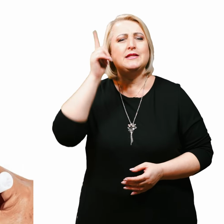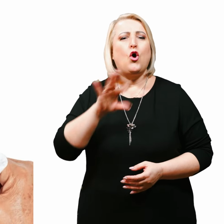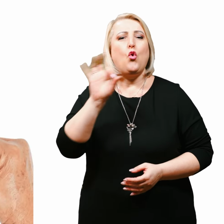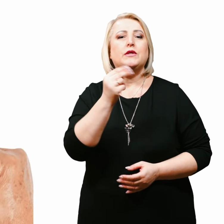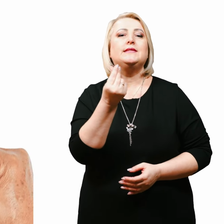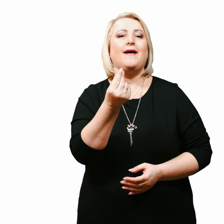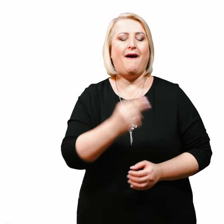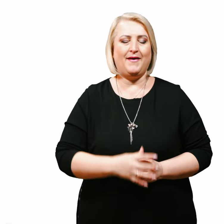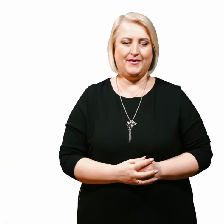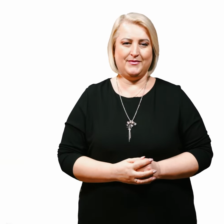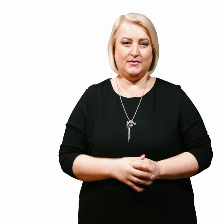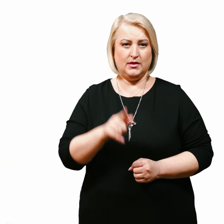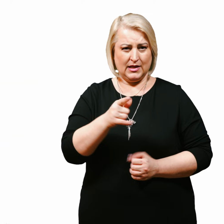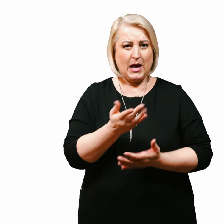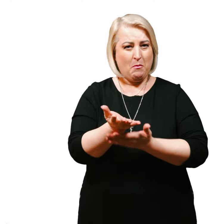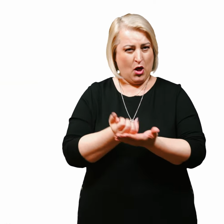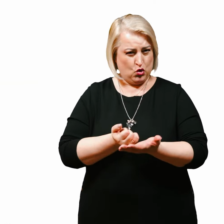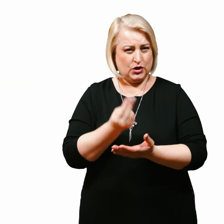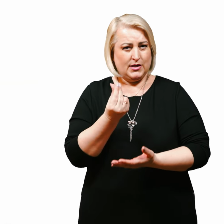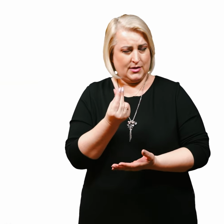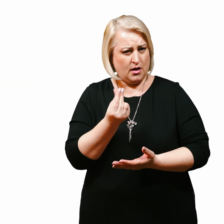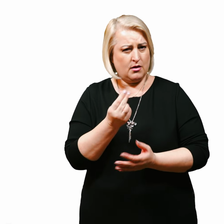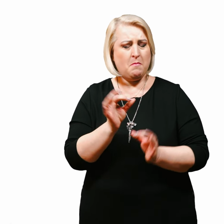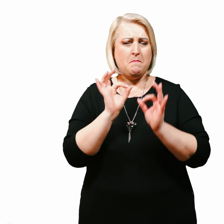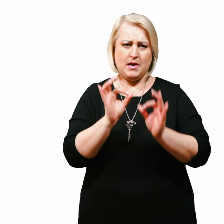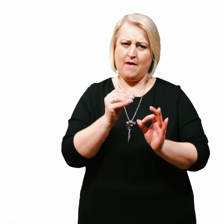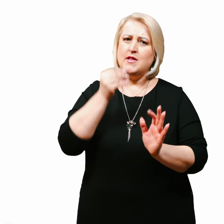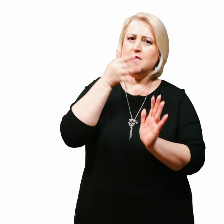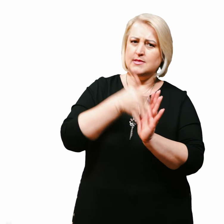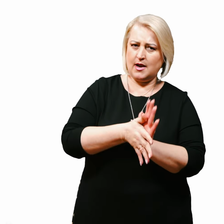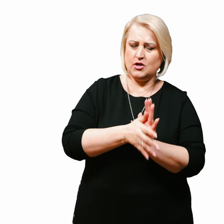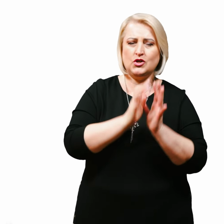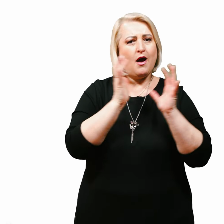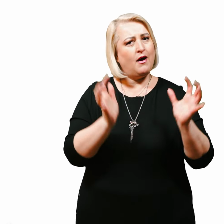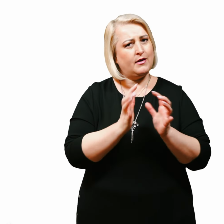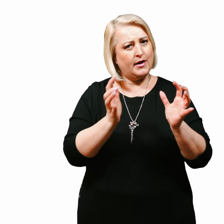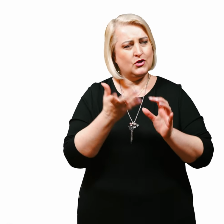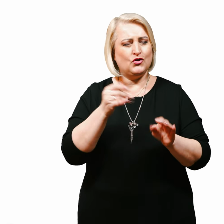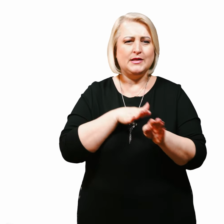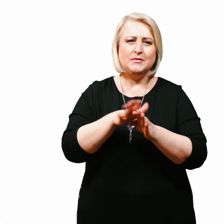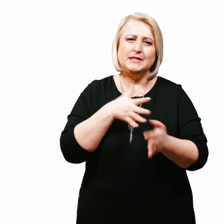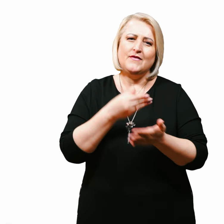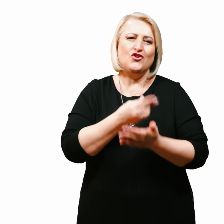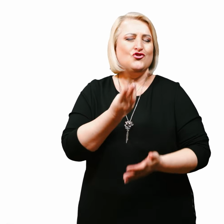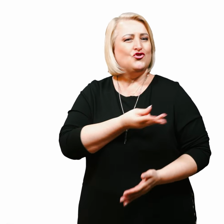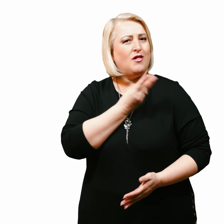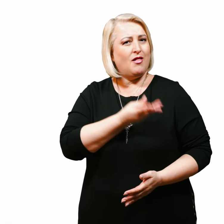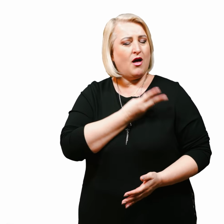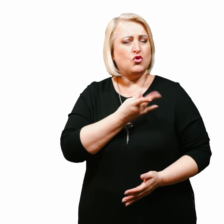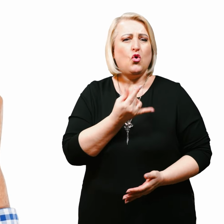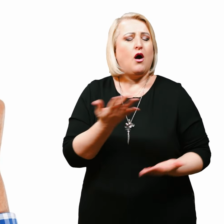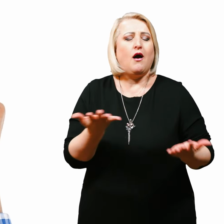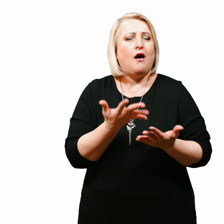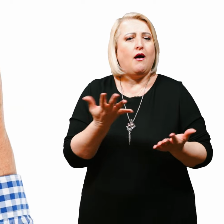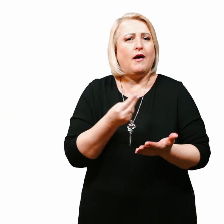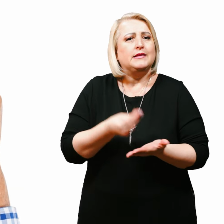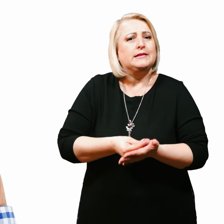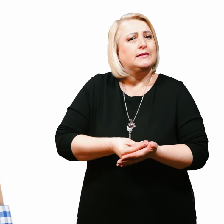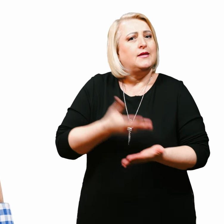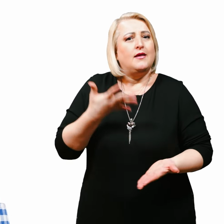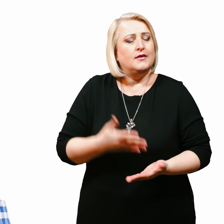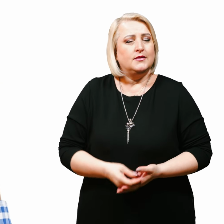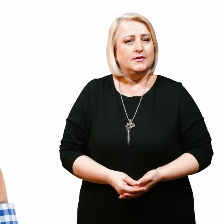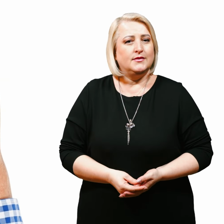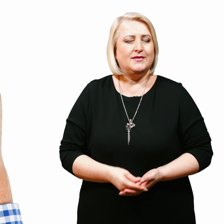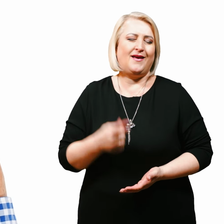деньгах. Ты их получаешь, разумно тратишь, хранишь их для исполнения своих желаний. Но какова их ценность?